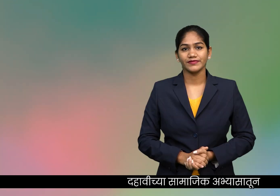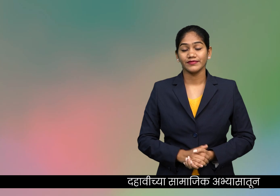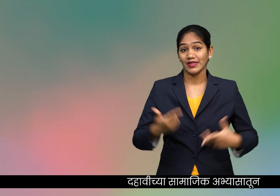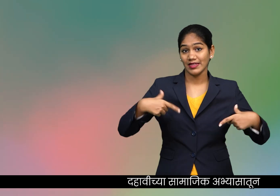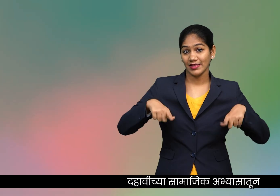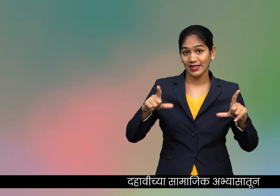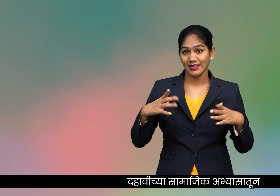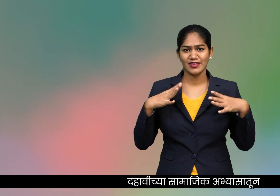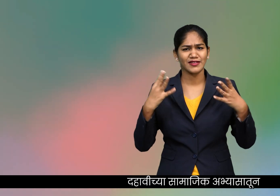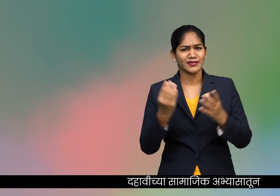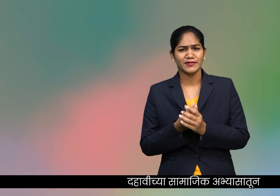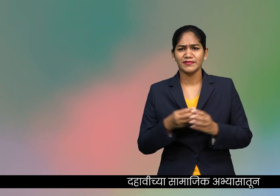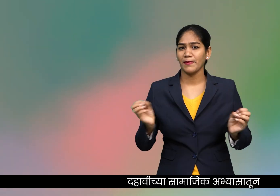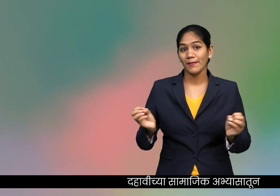10वीच्या सामाजिक अभ्यासातून